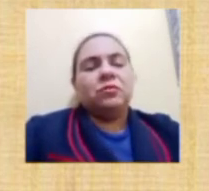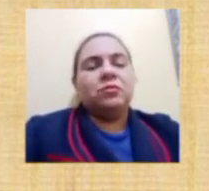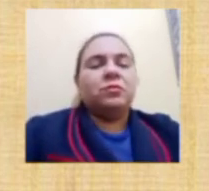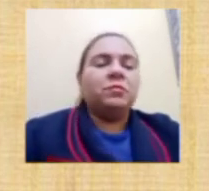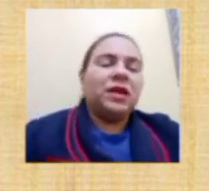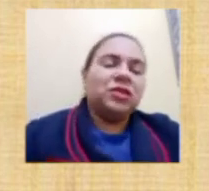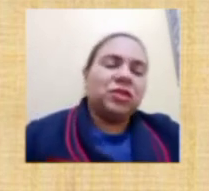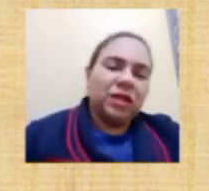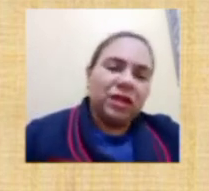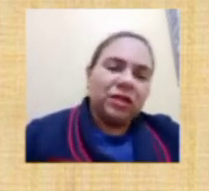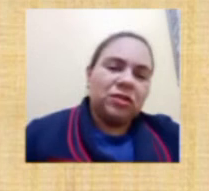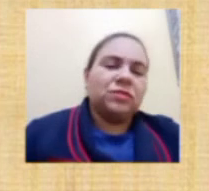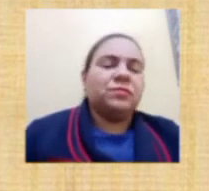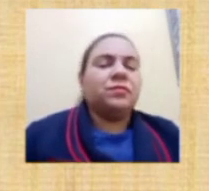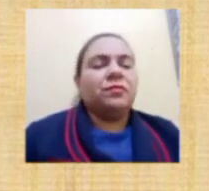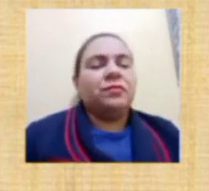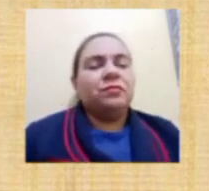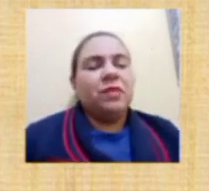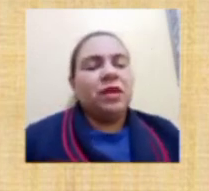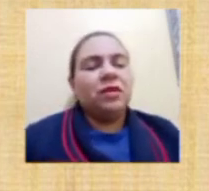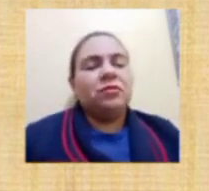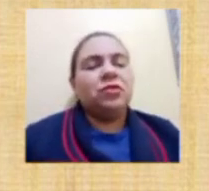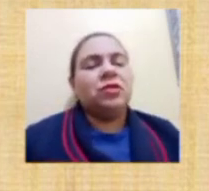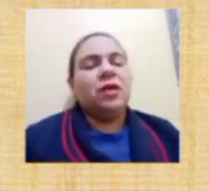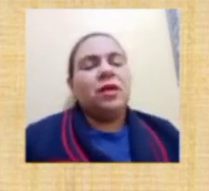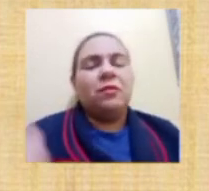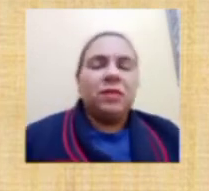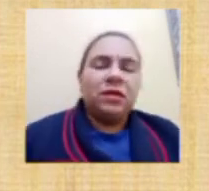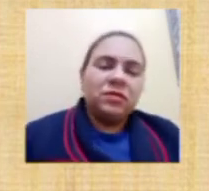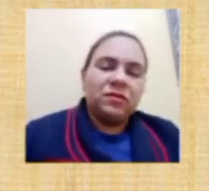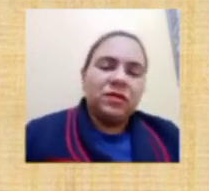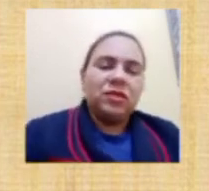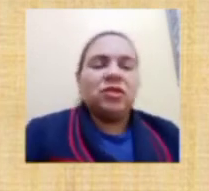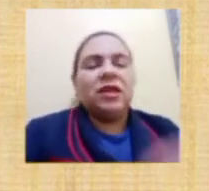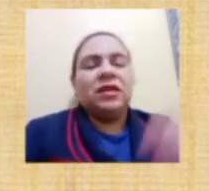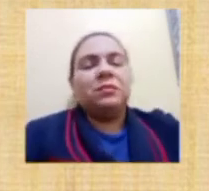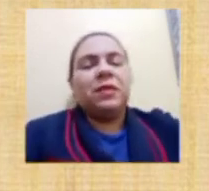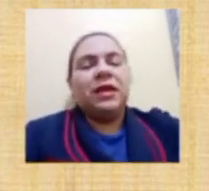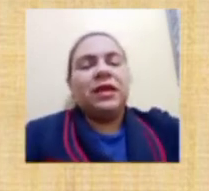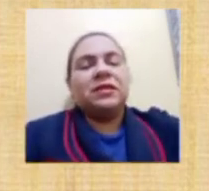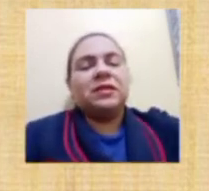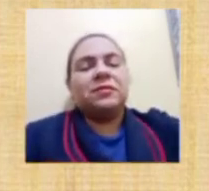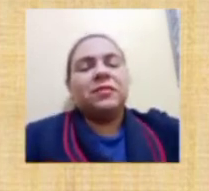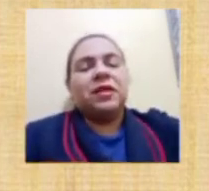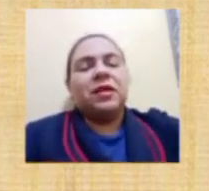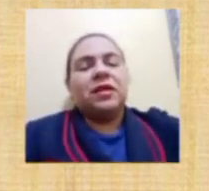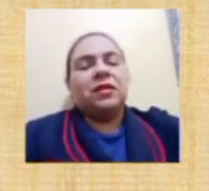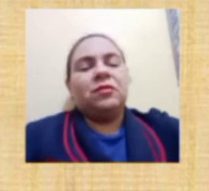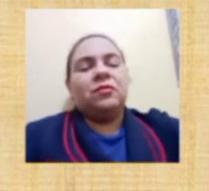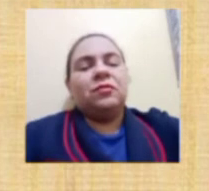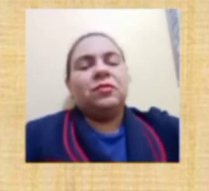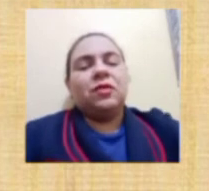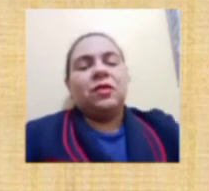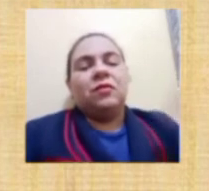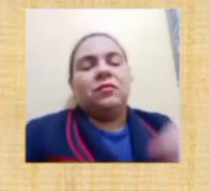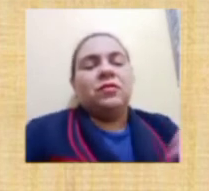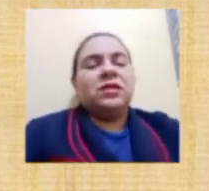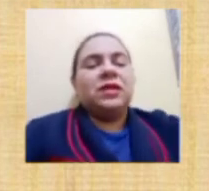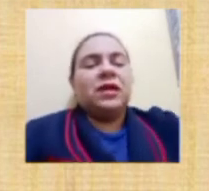tá? Igual a 3. Então, vamos lá. Na letra C, menos